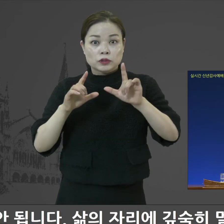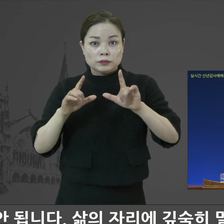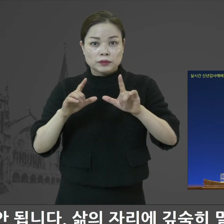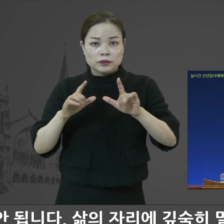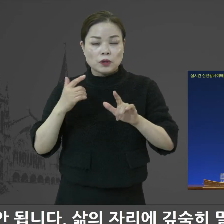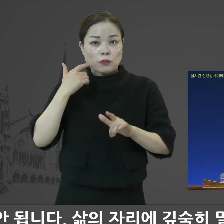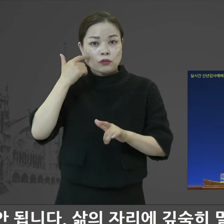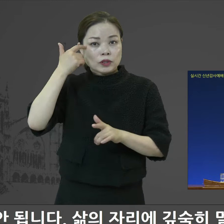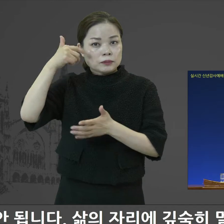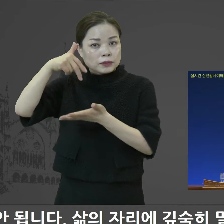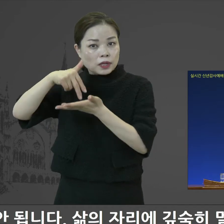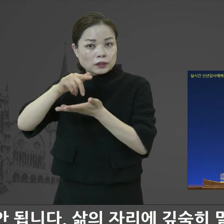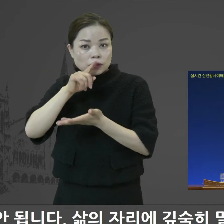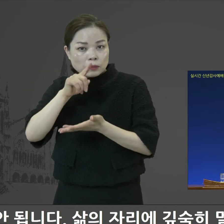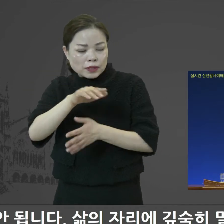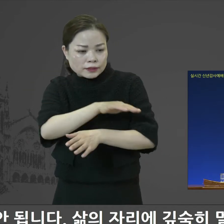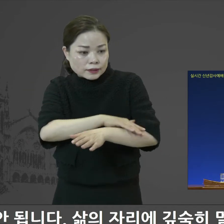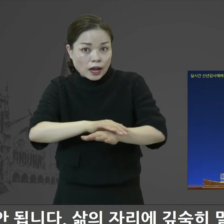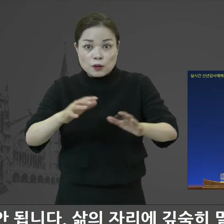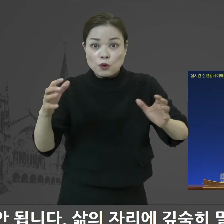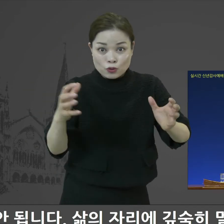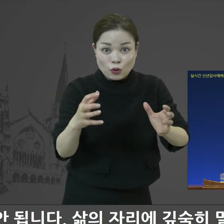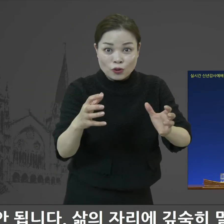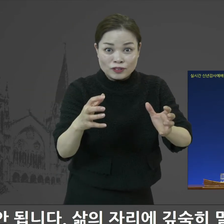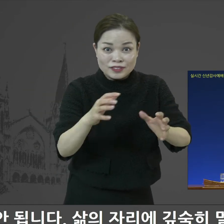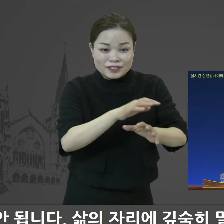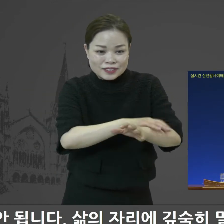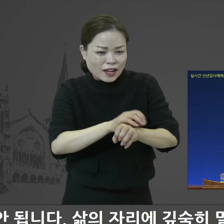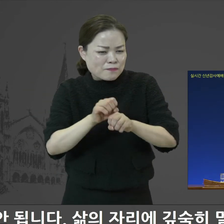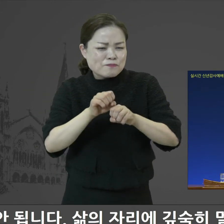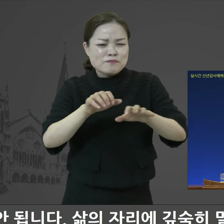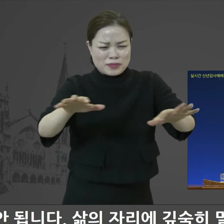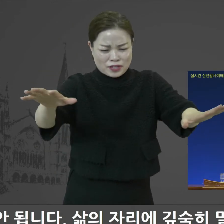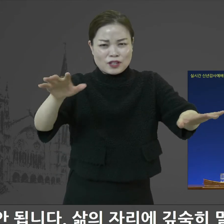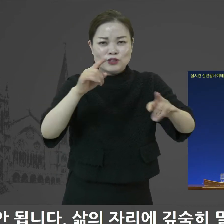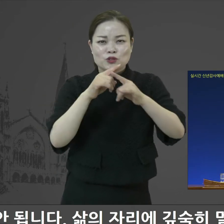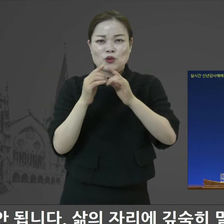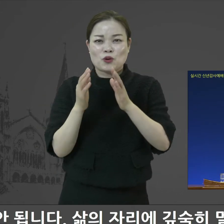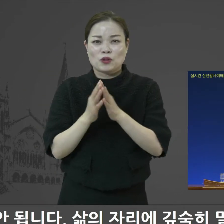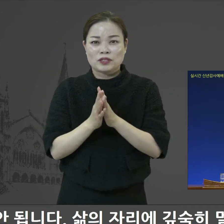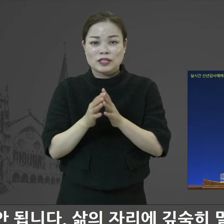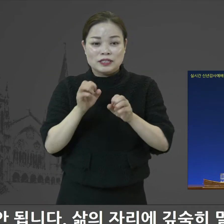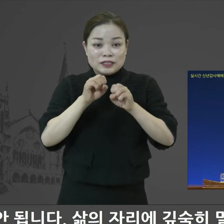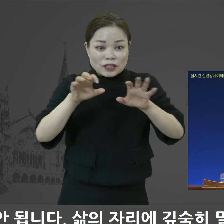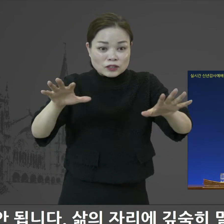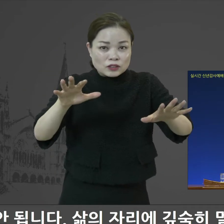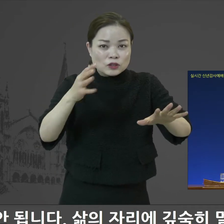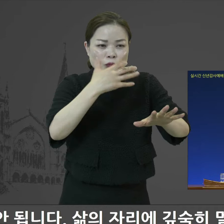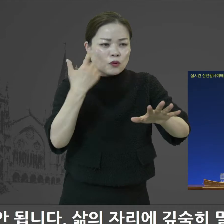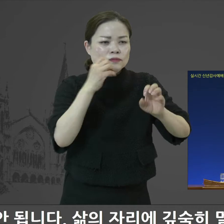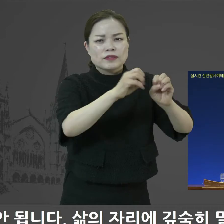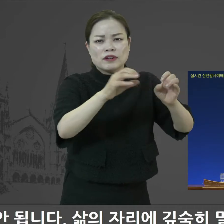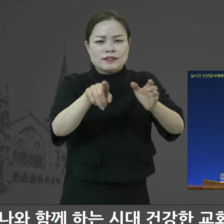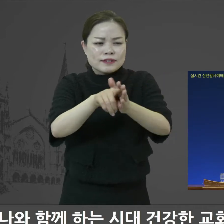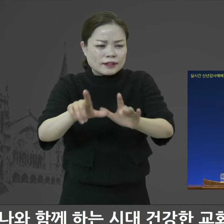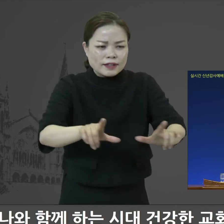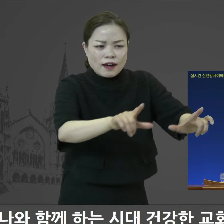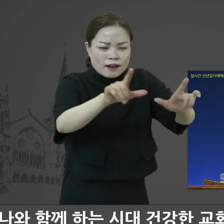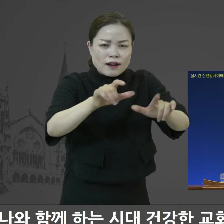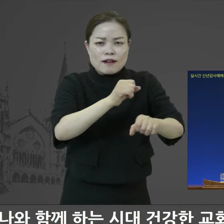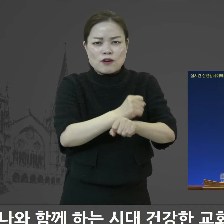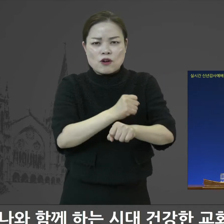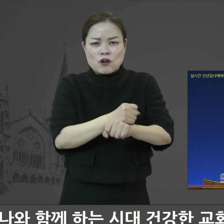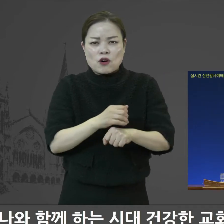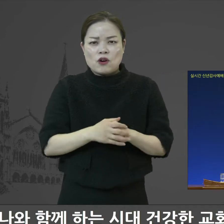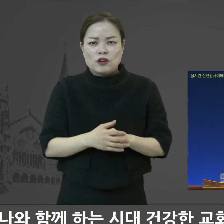정리해 보았습니다. 잘 모이고 잘 흩어지는 교회, 흩어져서 열심히 신앙생활하고 다시